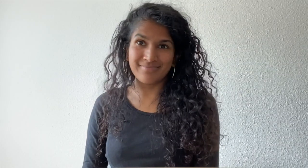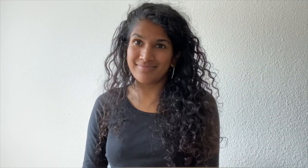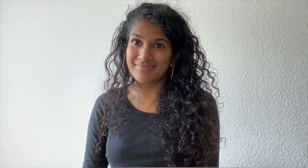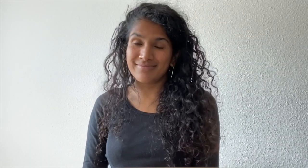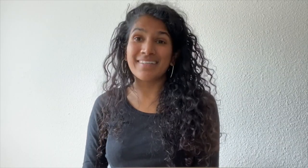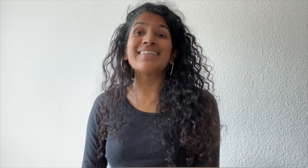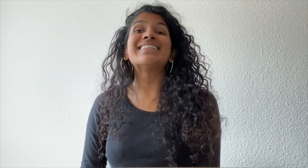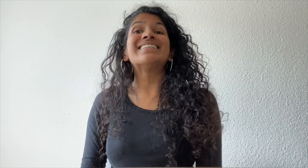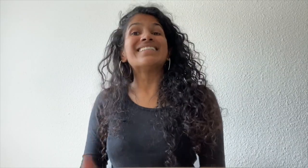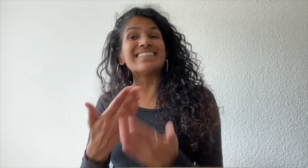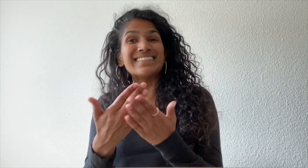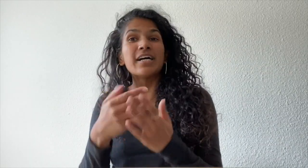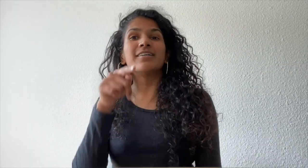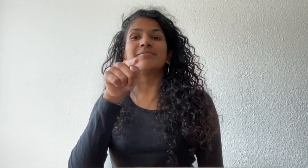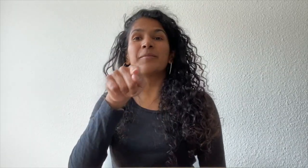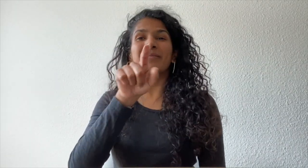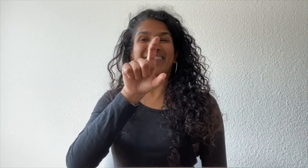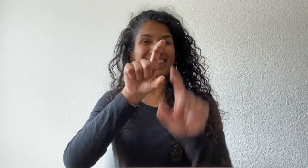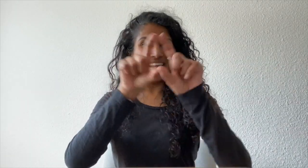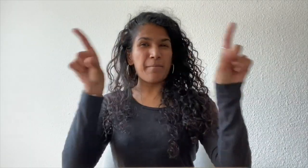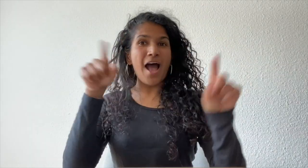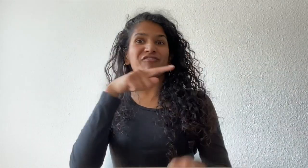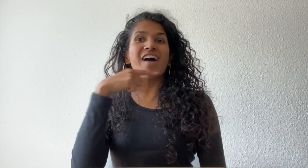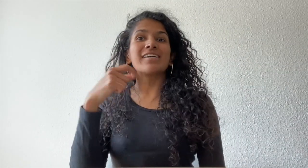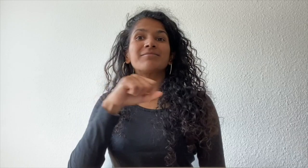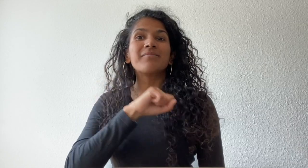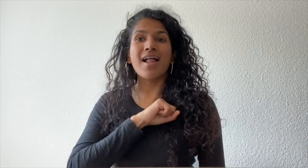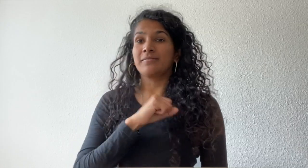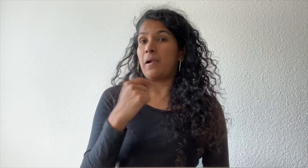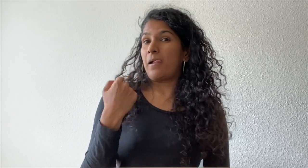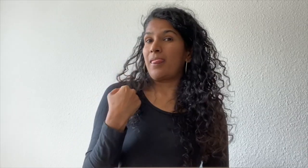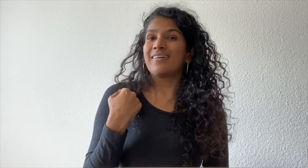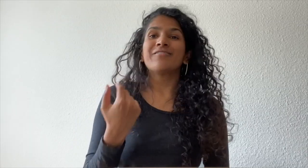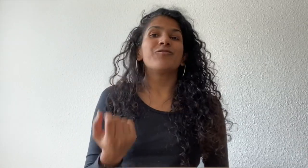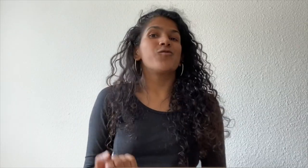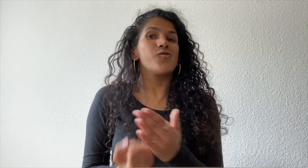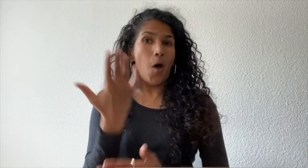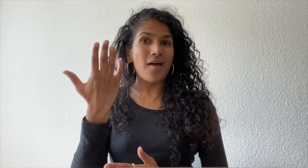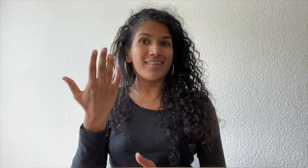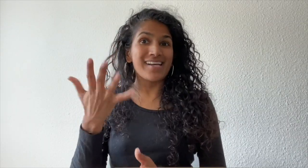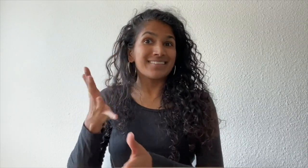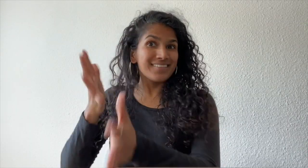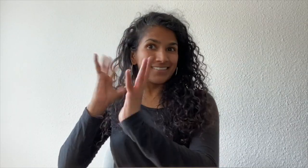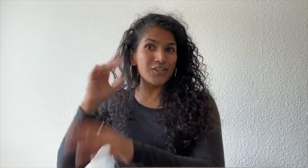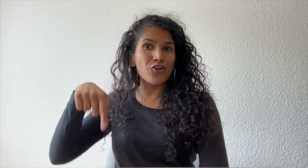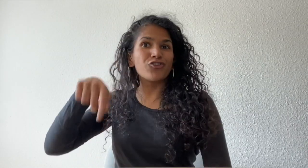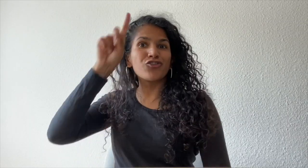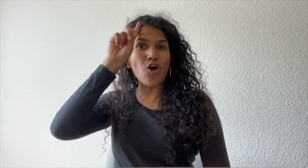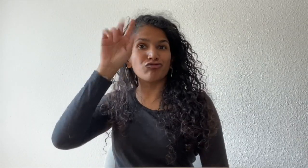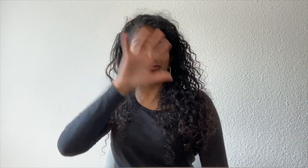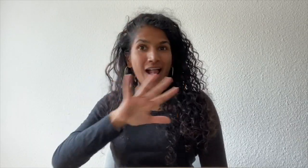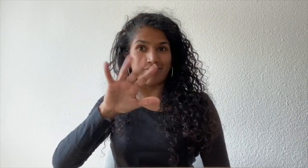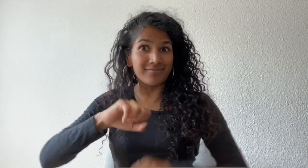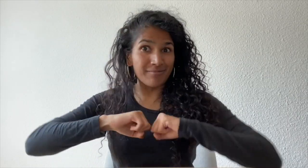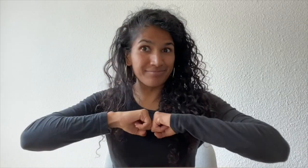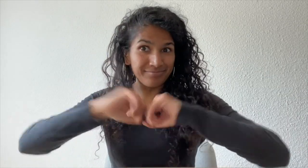falsch. Es gibt keine kolonialgeschichtliche Grundlage für diese Annahme. Der Begriff